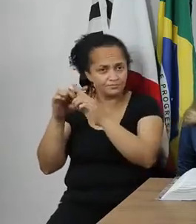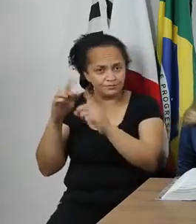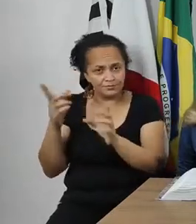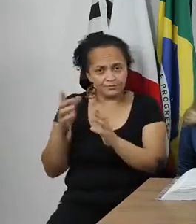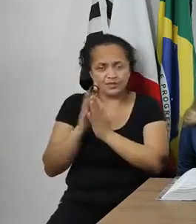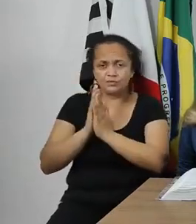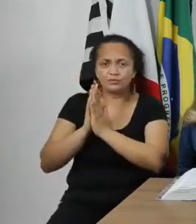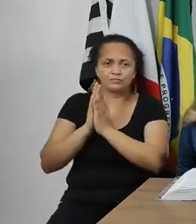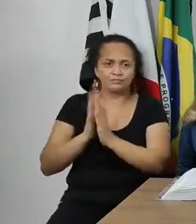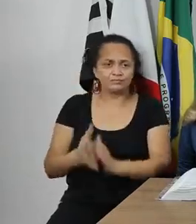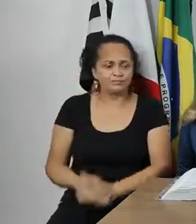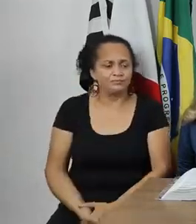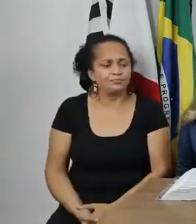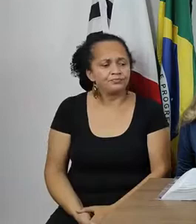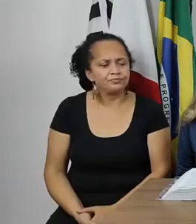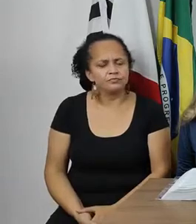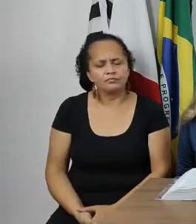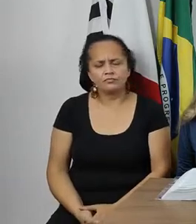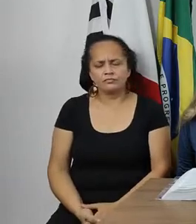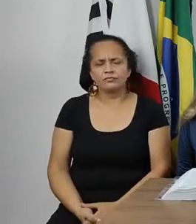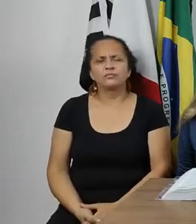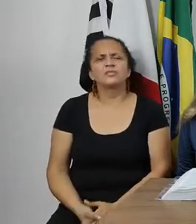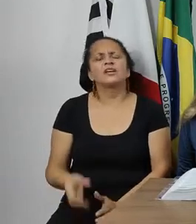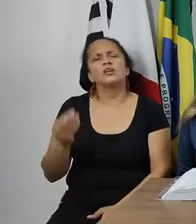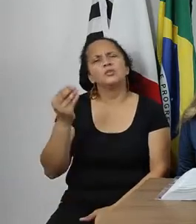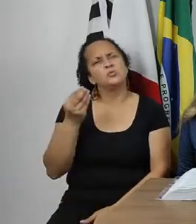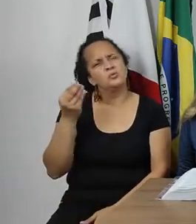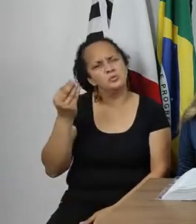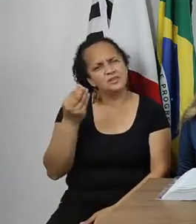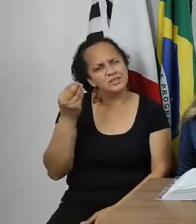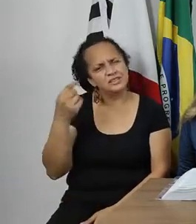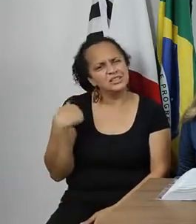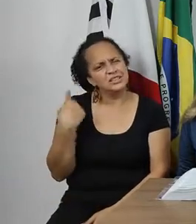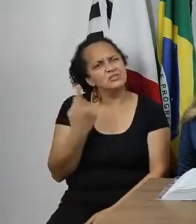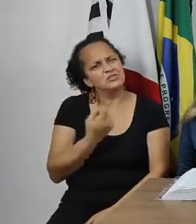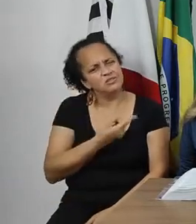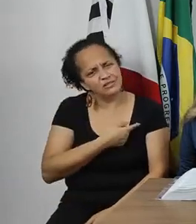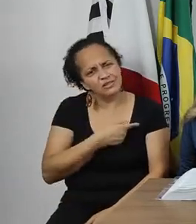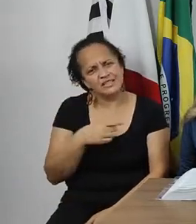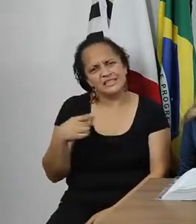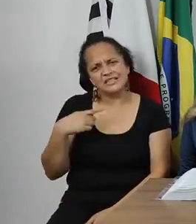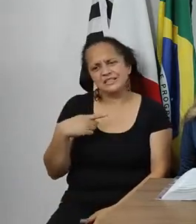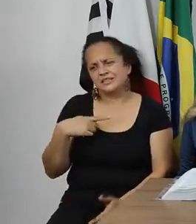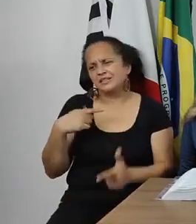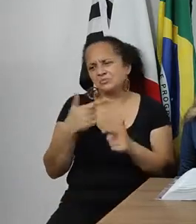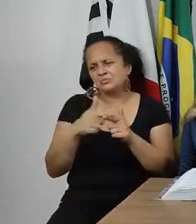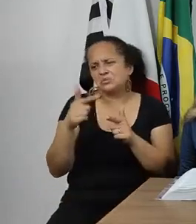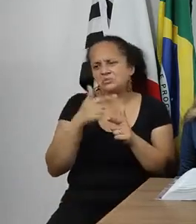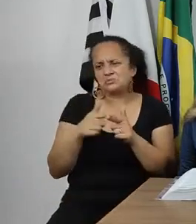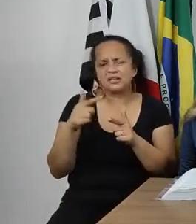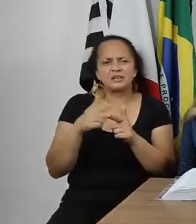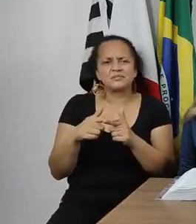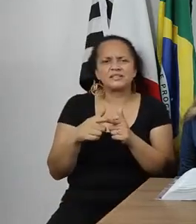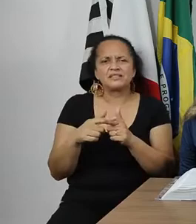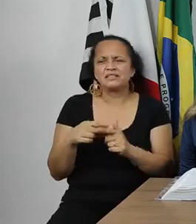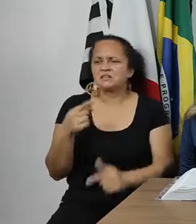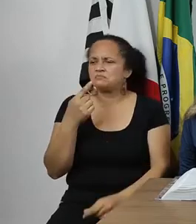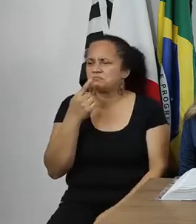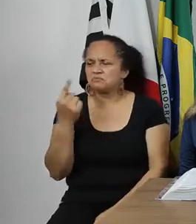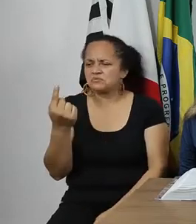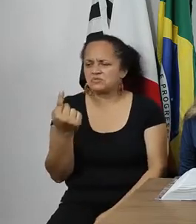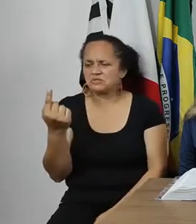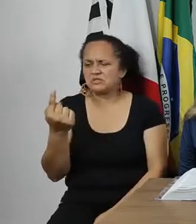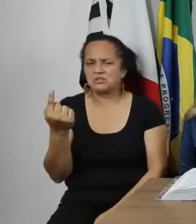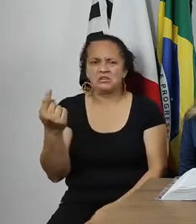Quando eu li esse versículo, eu pensei, quantas vezes a gente não tem problema e a gente se isola, fica dentro